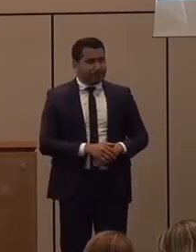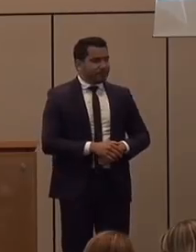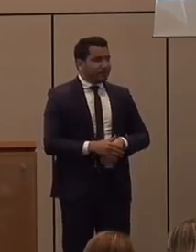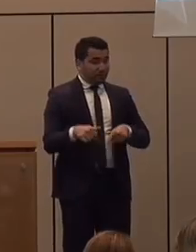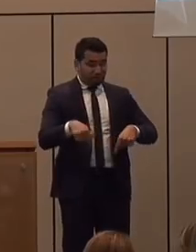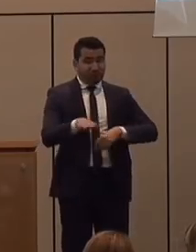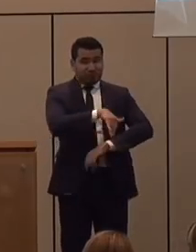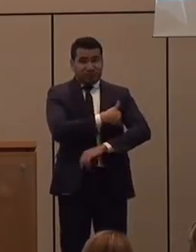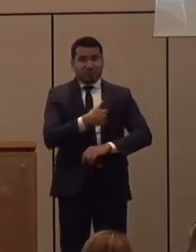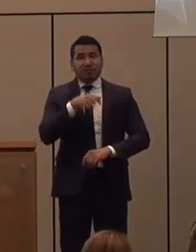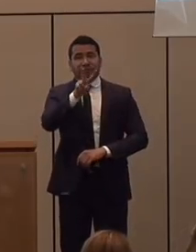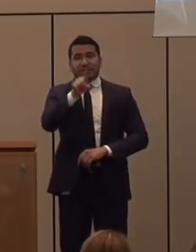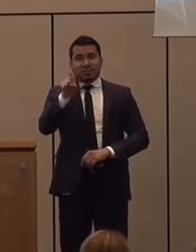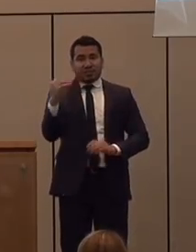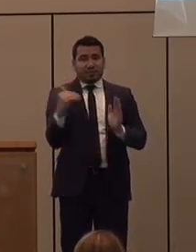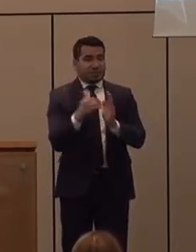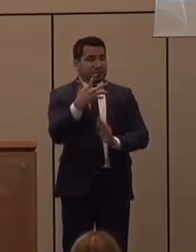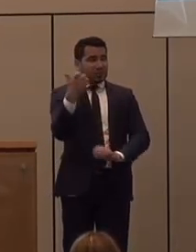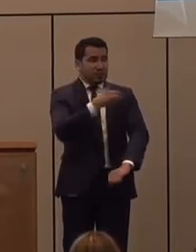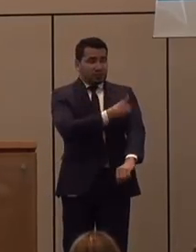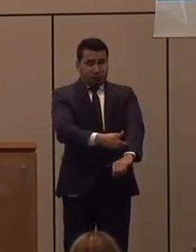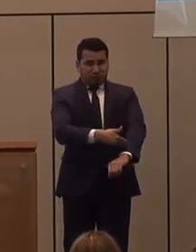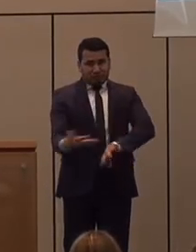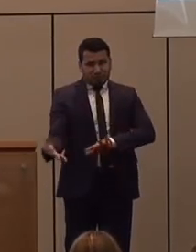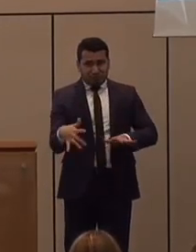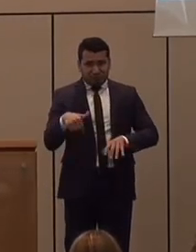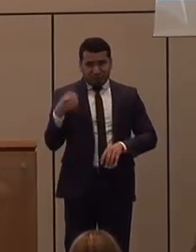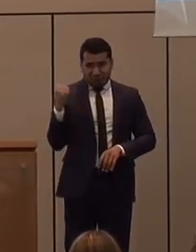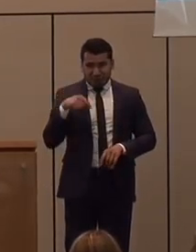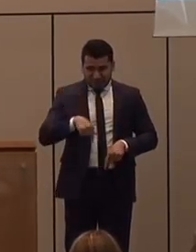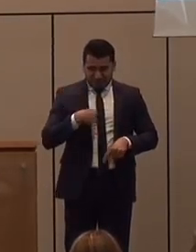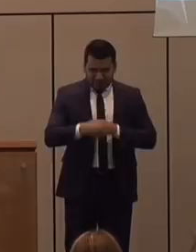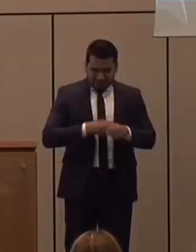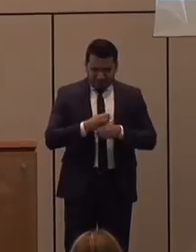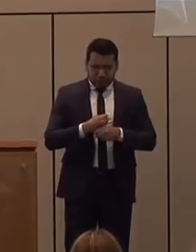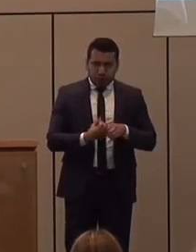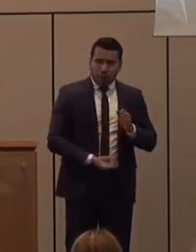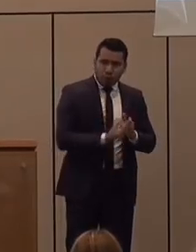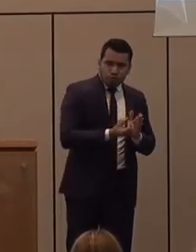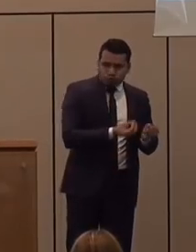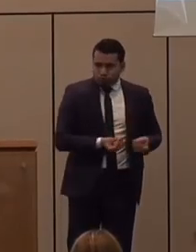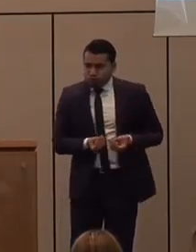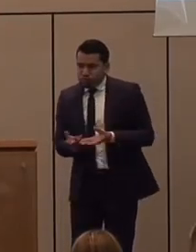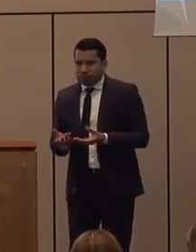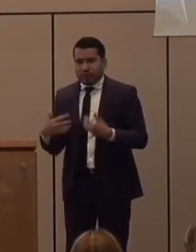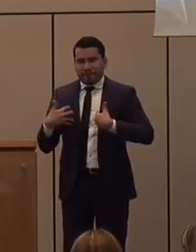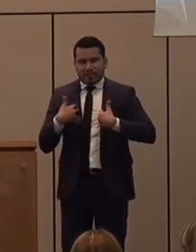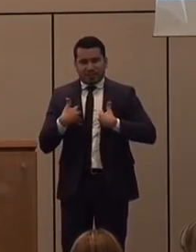mil 500 millones de pesos este año en proyectos productivos para población víctima del conflicto armado